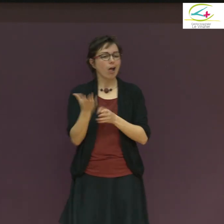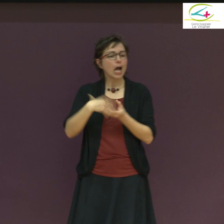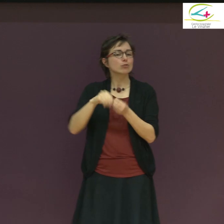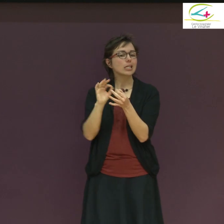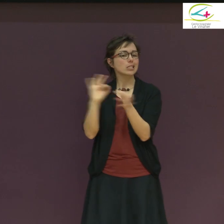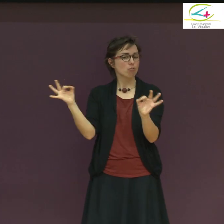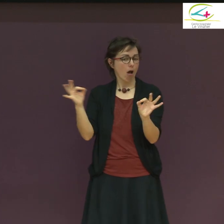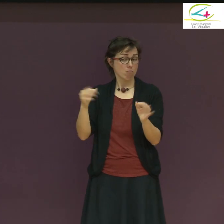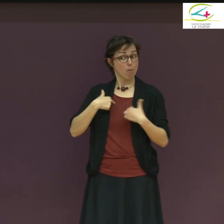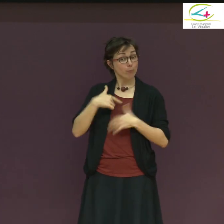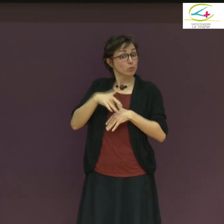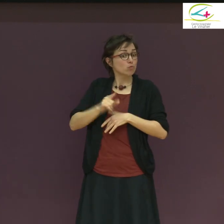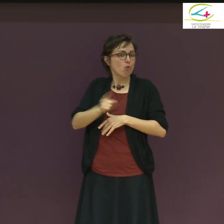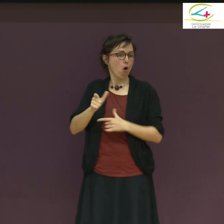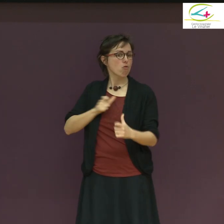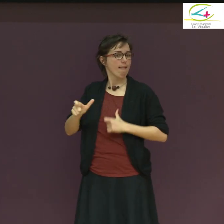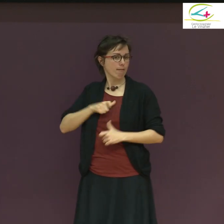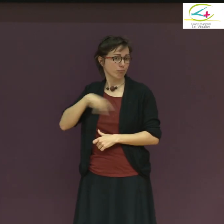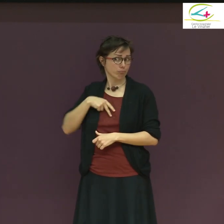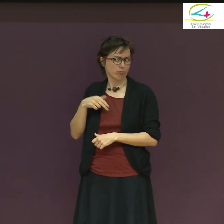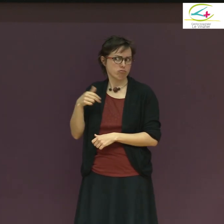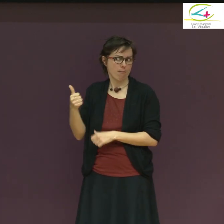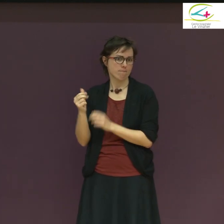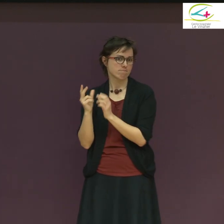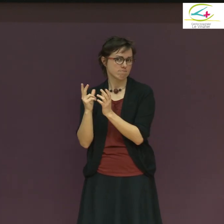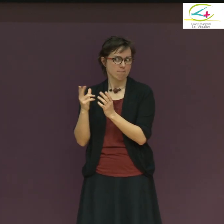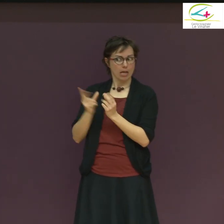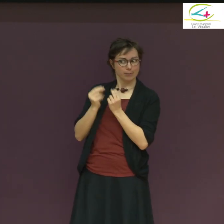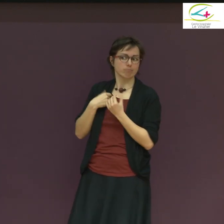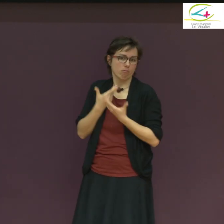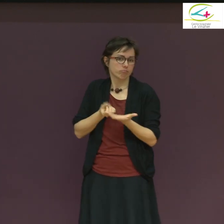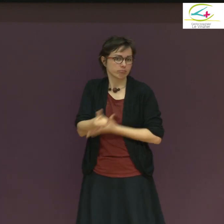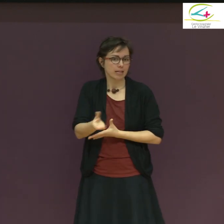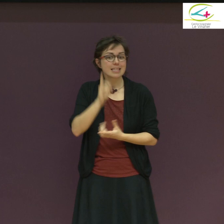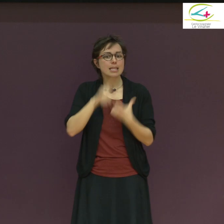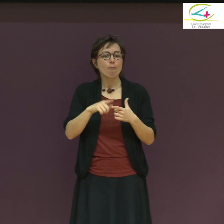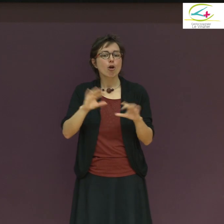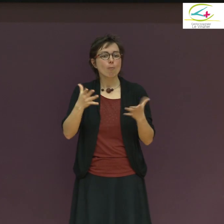là, qui est dans le train, j'aurais bien aimé qu'il vous la raconte lui en direct. C'est le suicide au tic-tac.